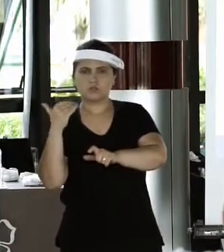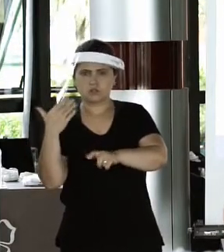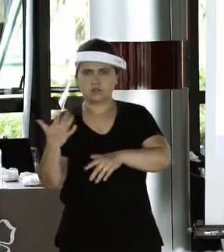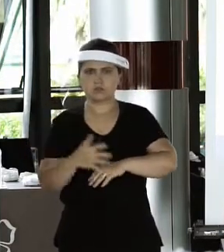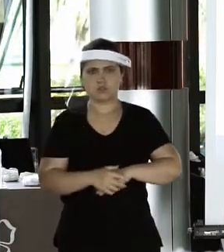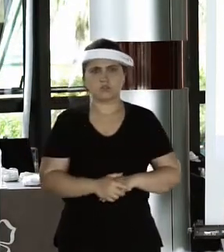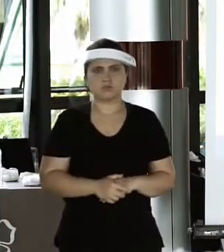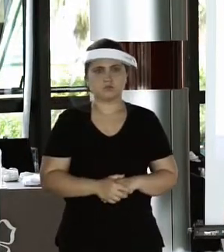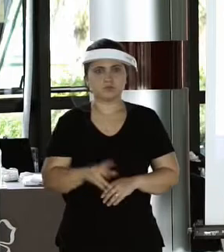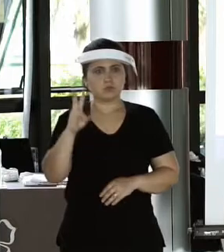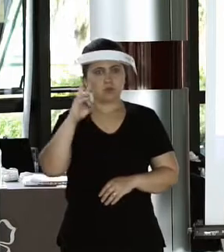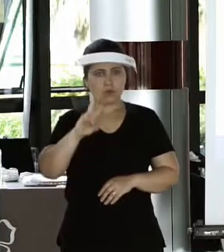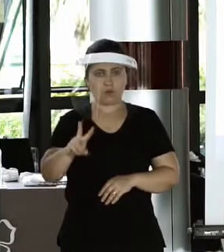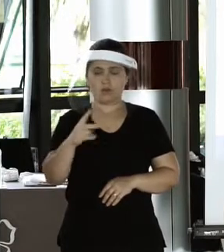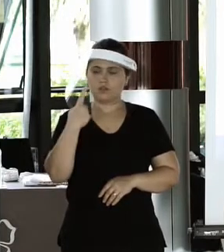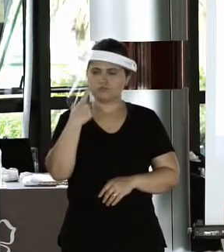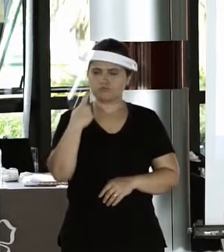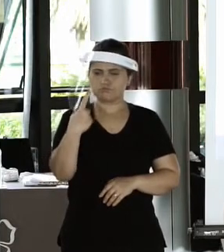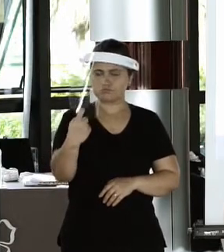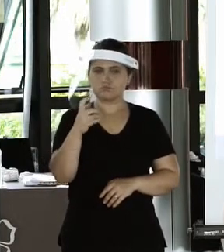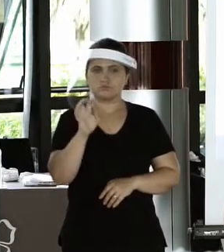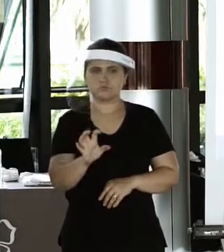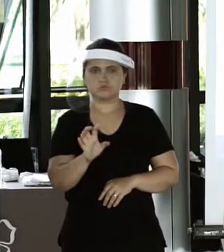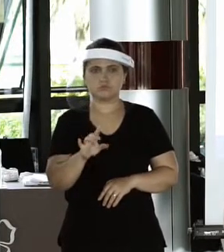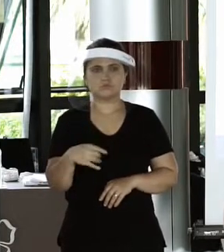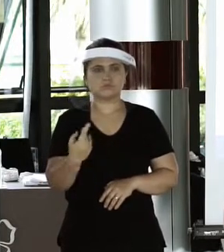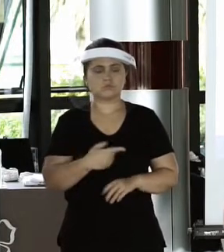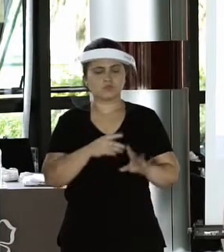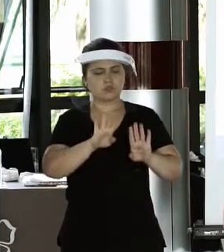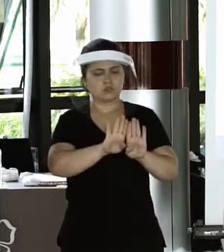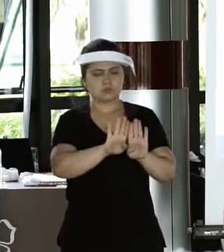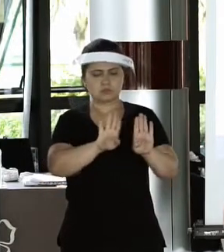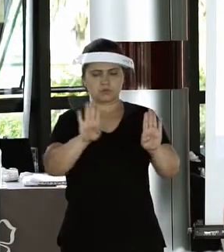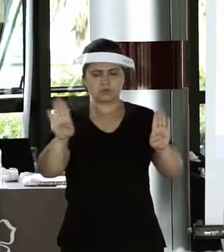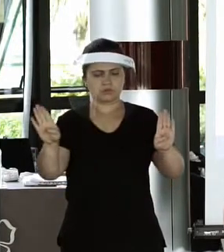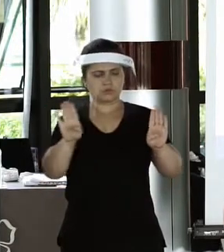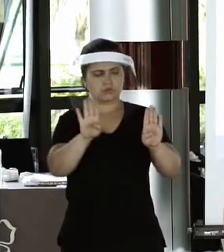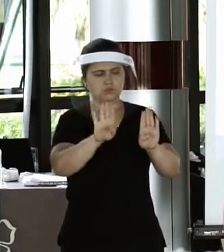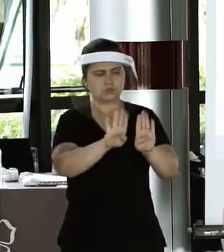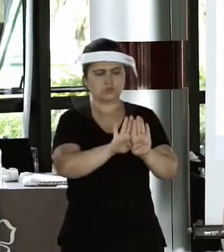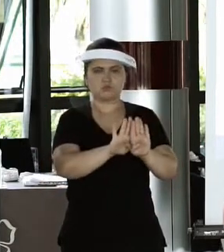Tá? Olha que interessante isso. Isso aqui é uma fachada,